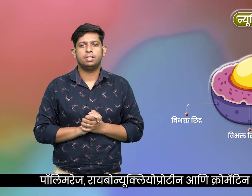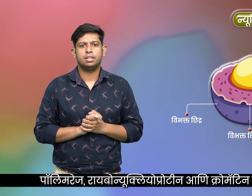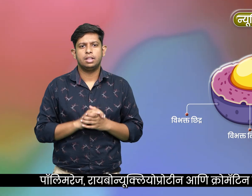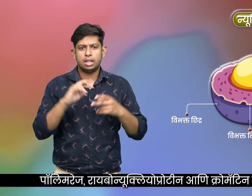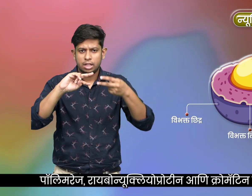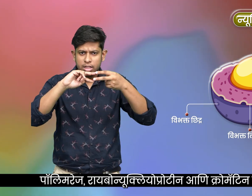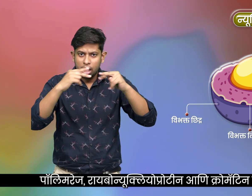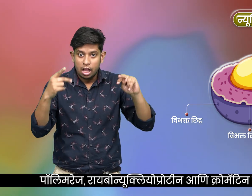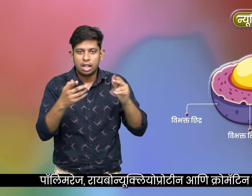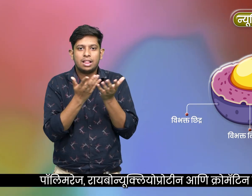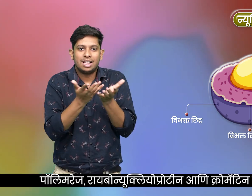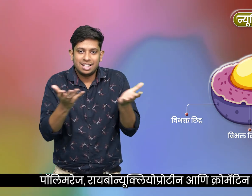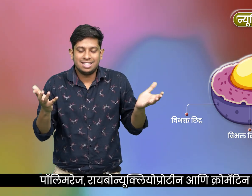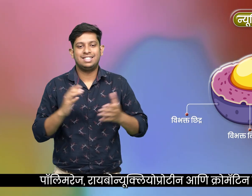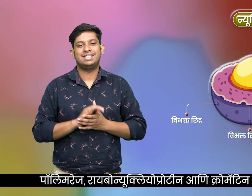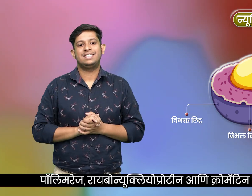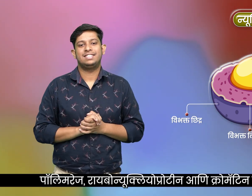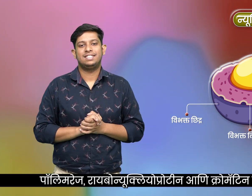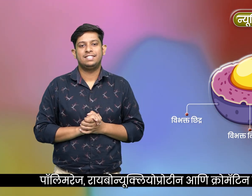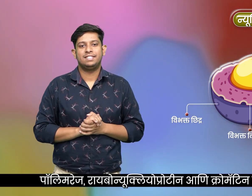राइबोन्यूक्लियोप्रोटीन आणि क्रोमॅटिन पदार्थ असे असतात.